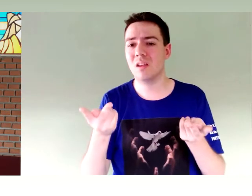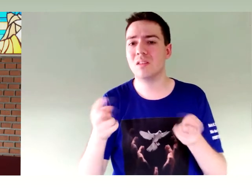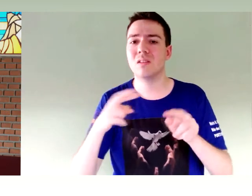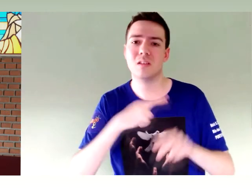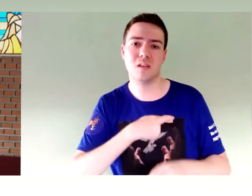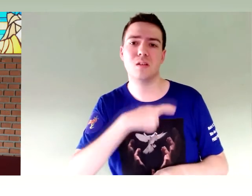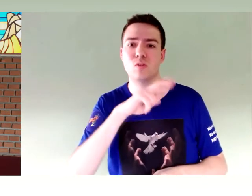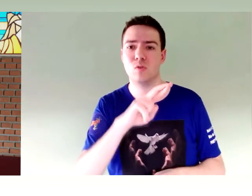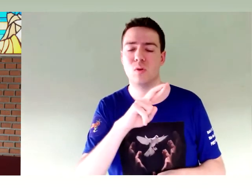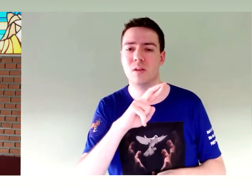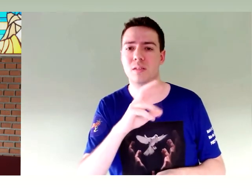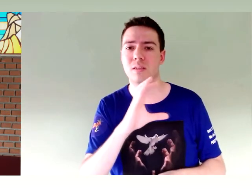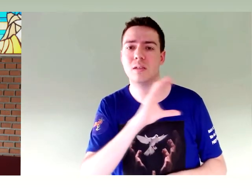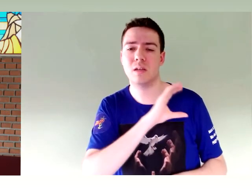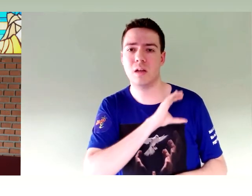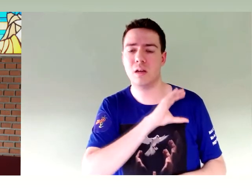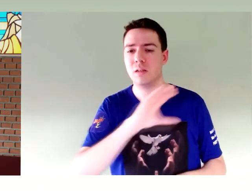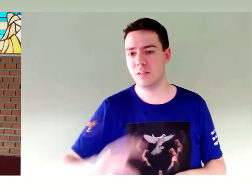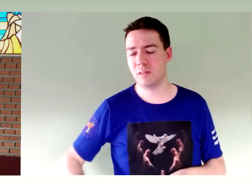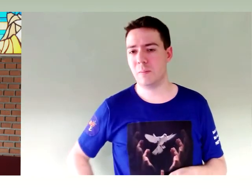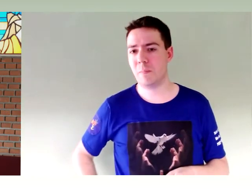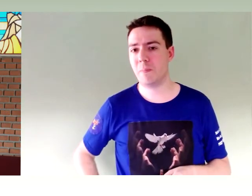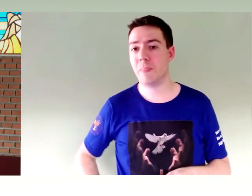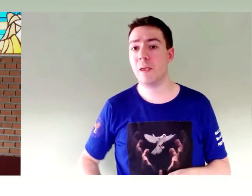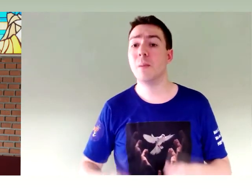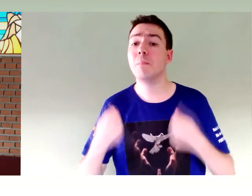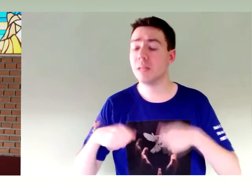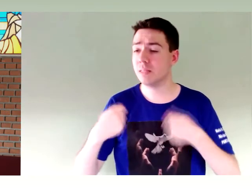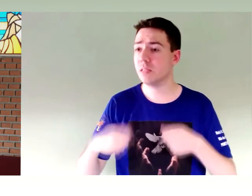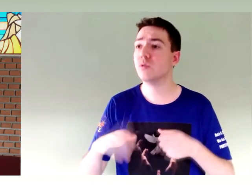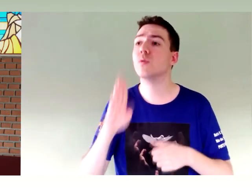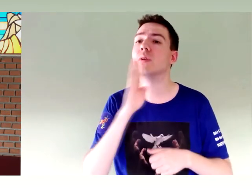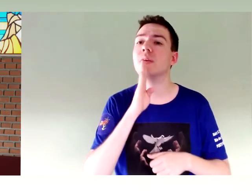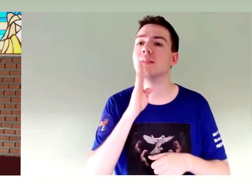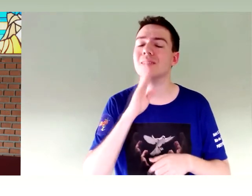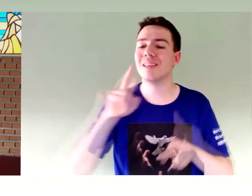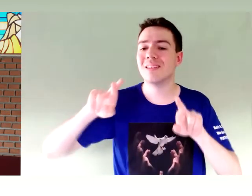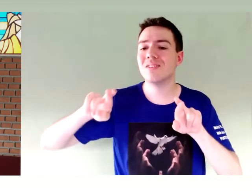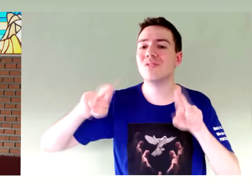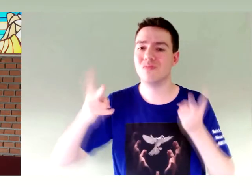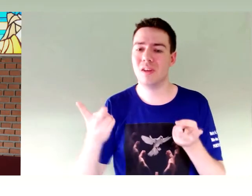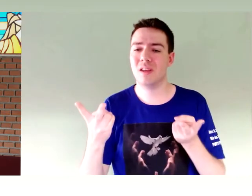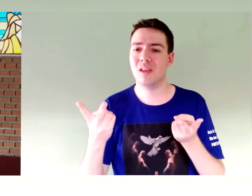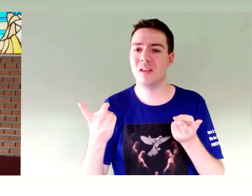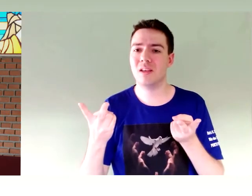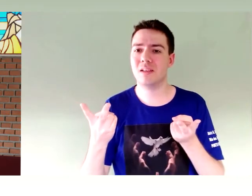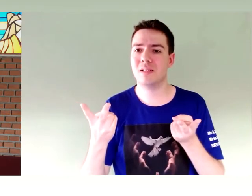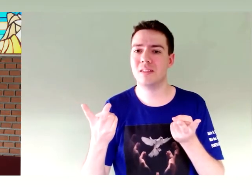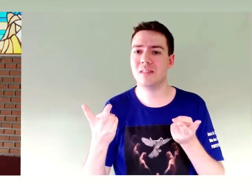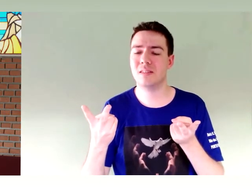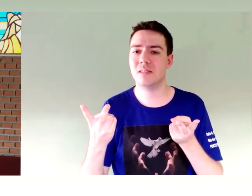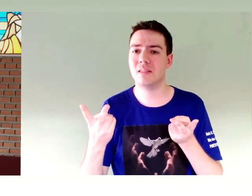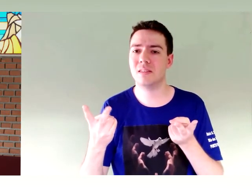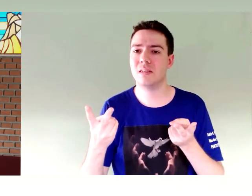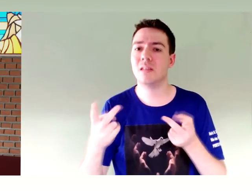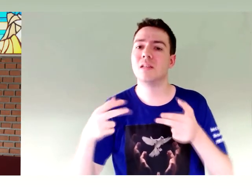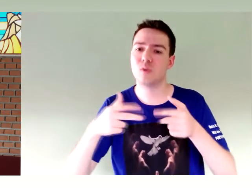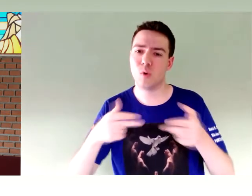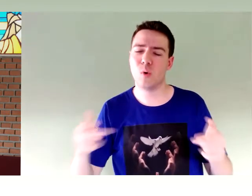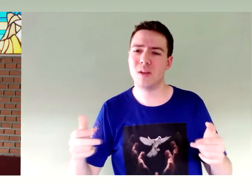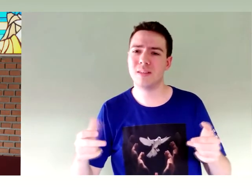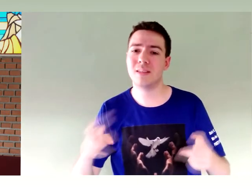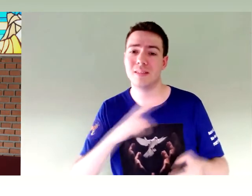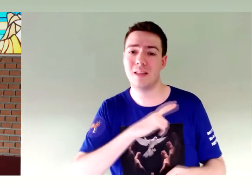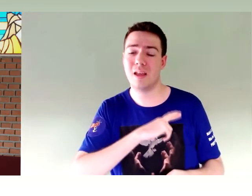e a revelação cristã. Quando necessário, é preciso reconhecer que há incompatibilidade de certos